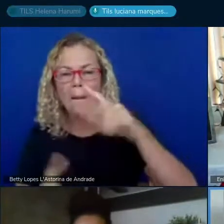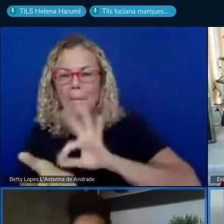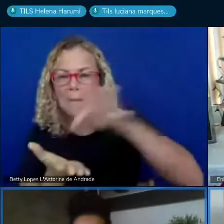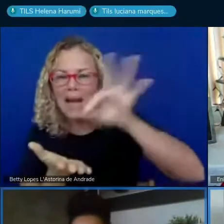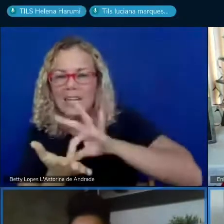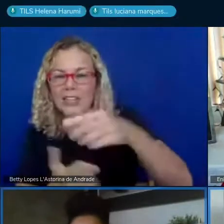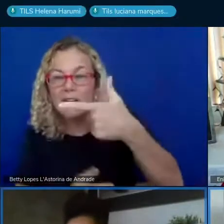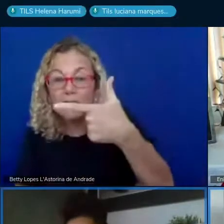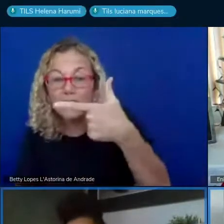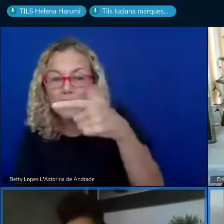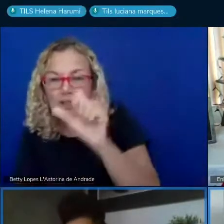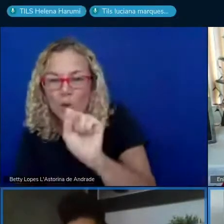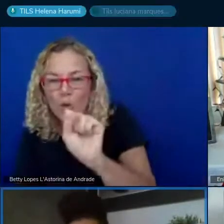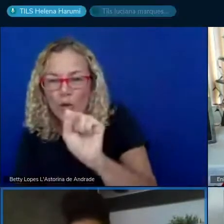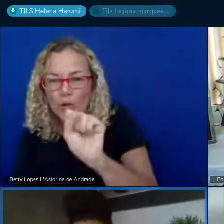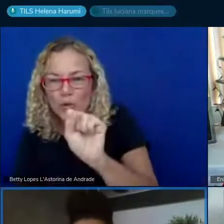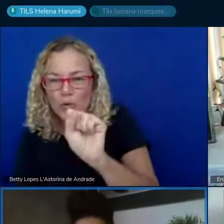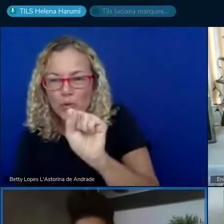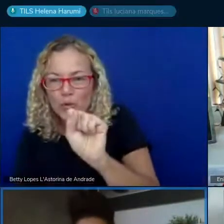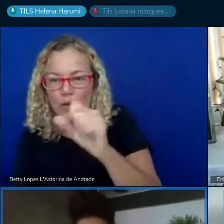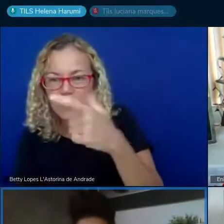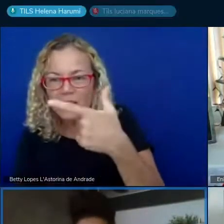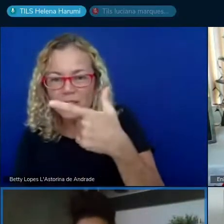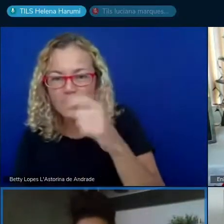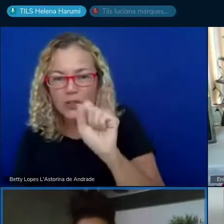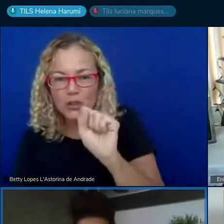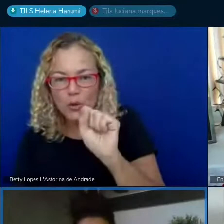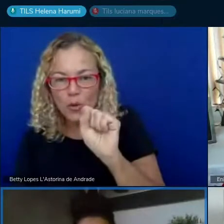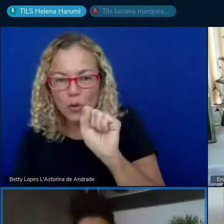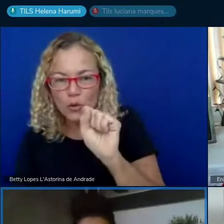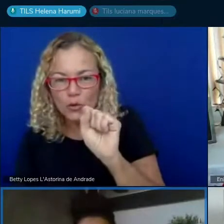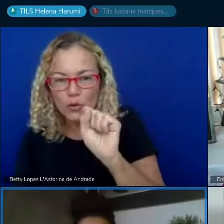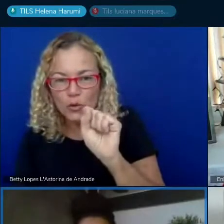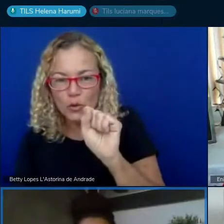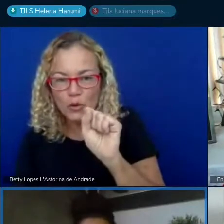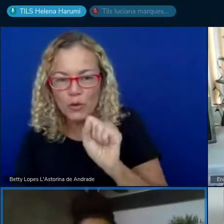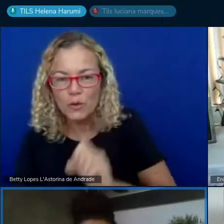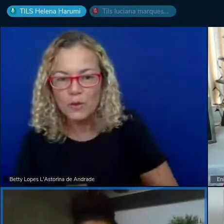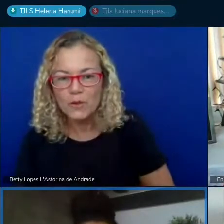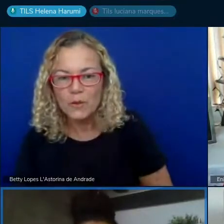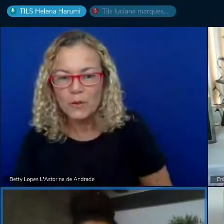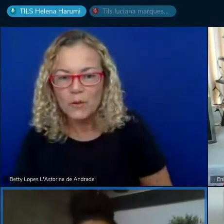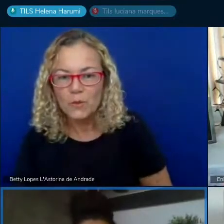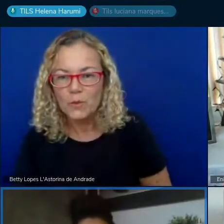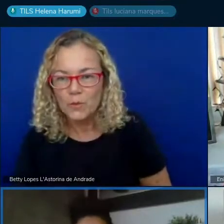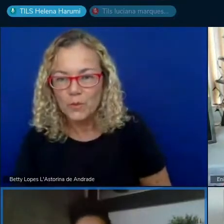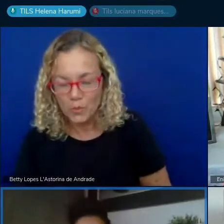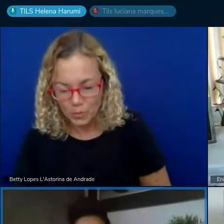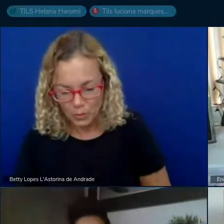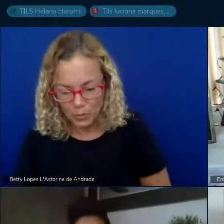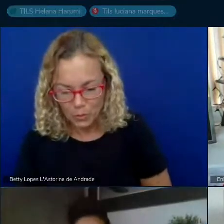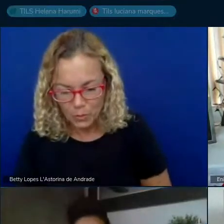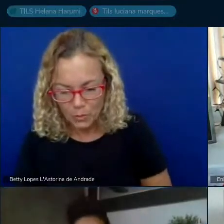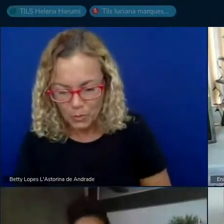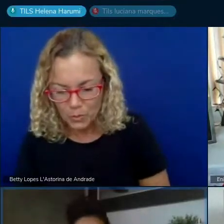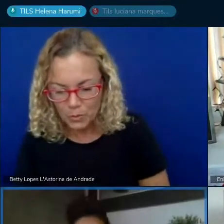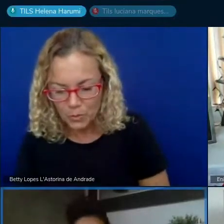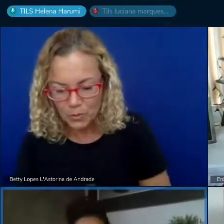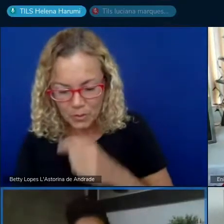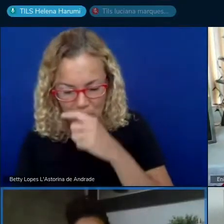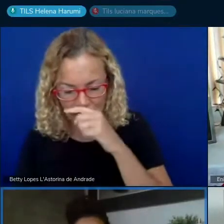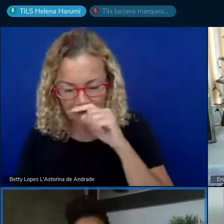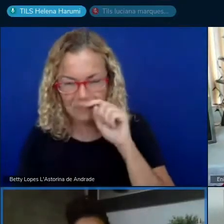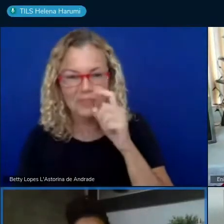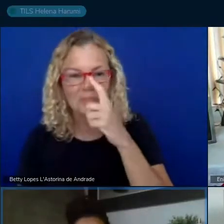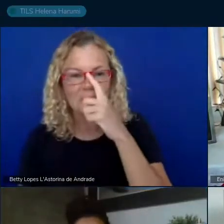Certo, vou fazer isso, professor. Uma outra correção também simples, também da mesma forma, também na página 28. E